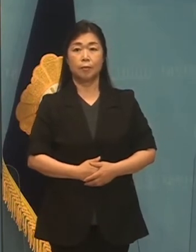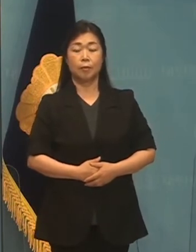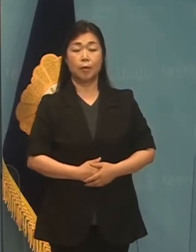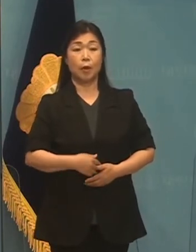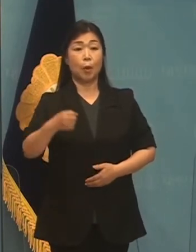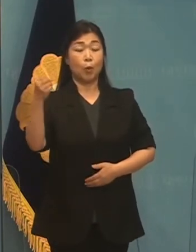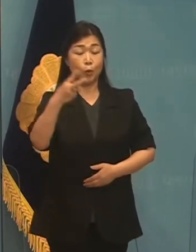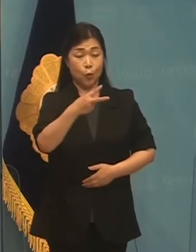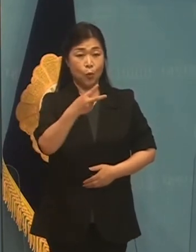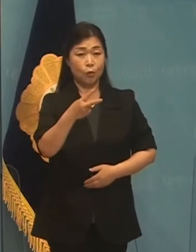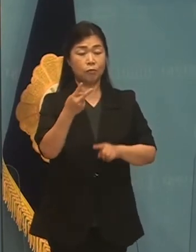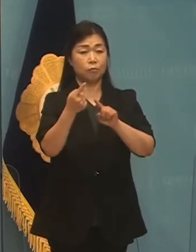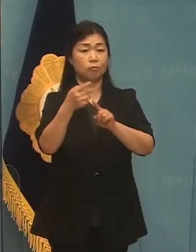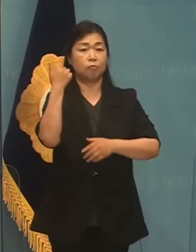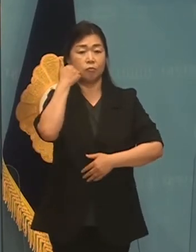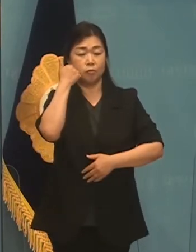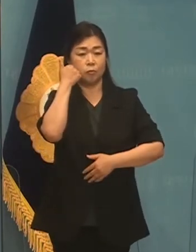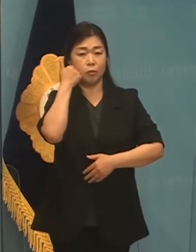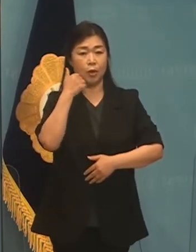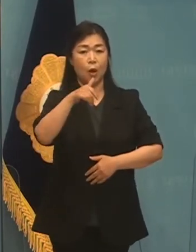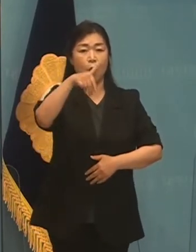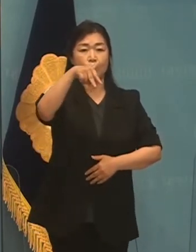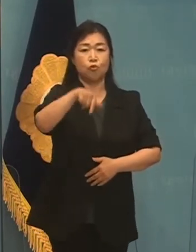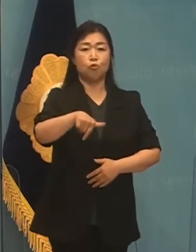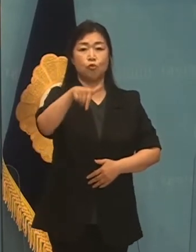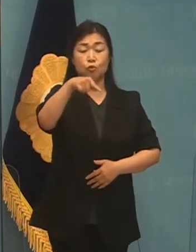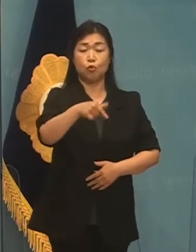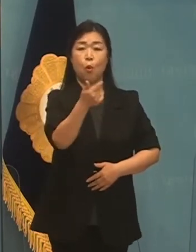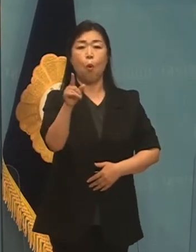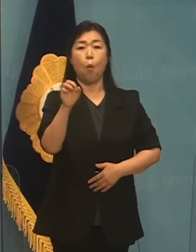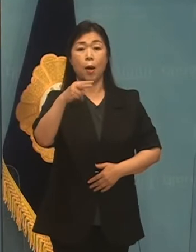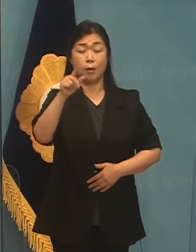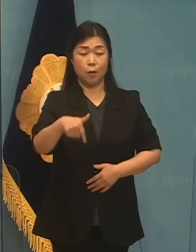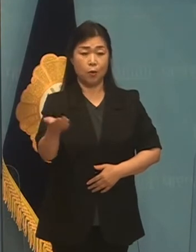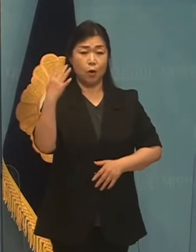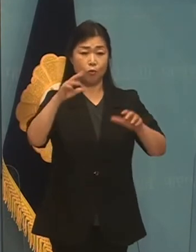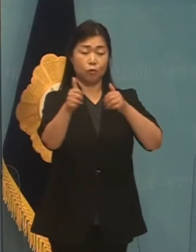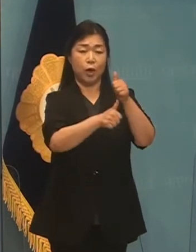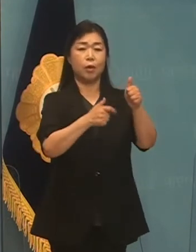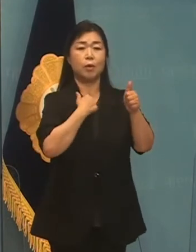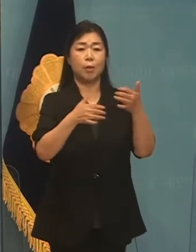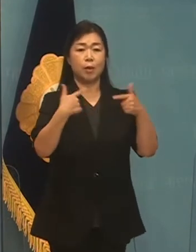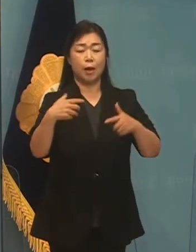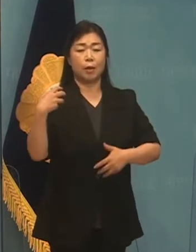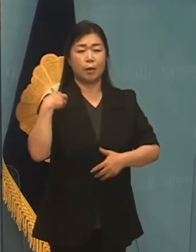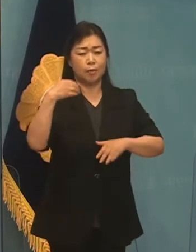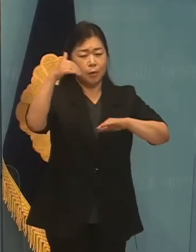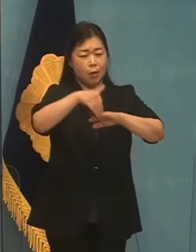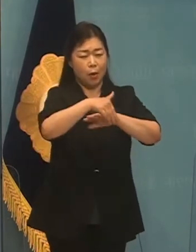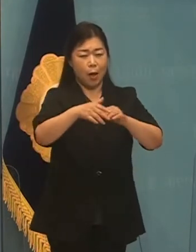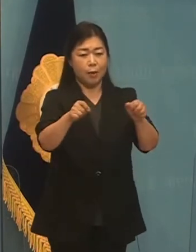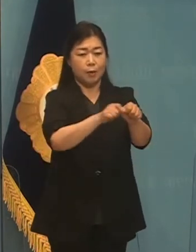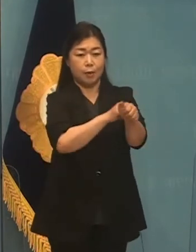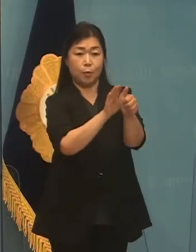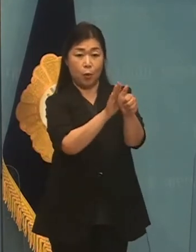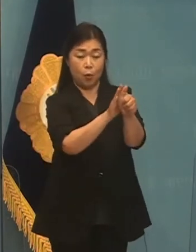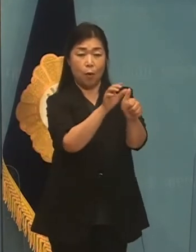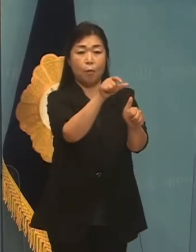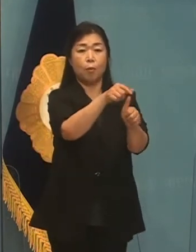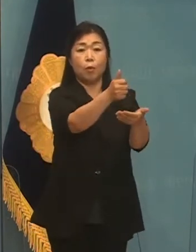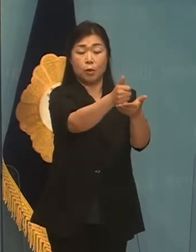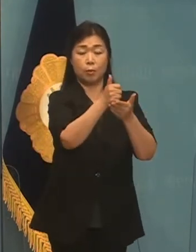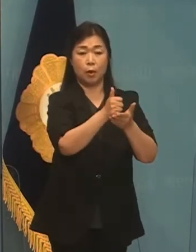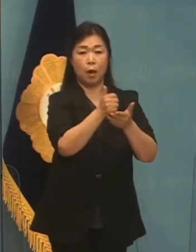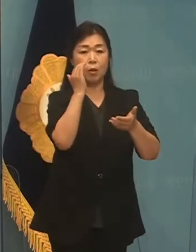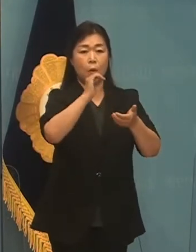또 한 분은 주강덕 전 국회의원을 상임전략특보로 영입했습니다. 청와대